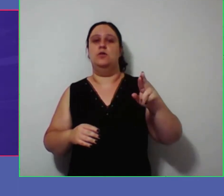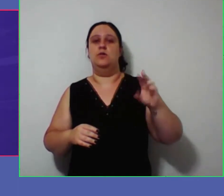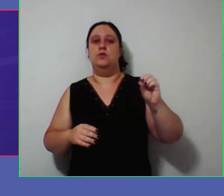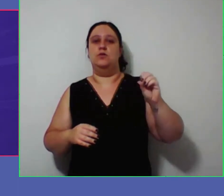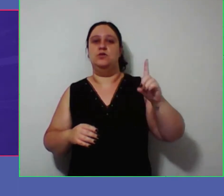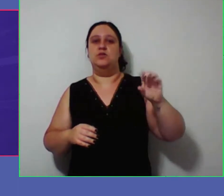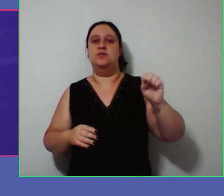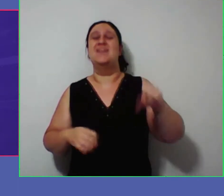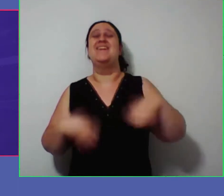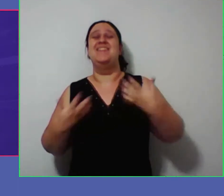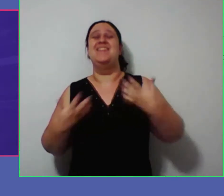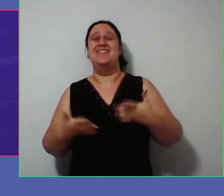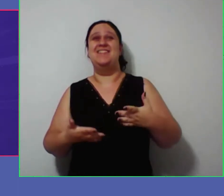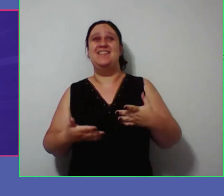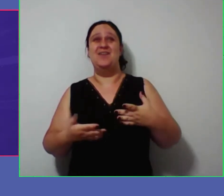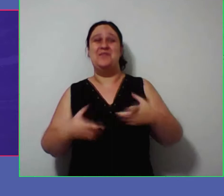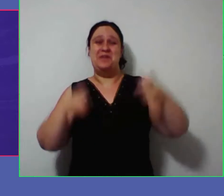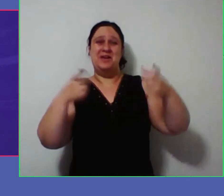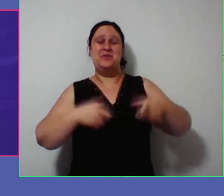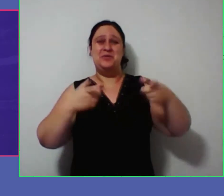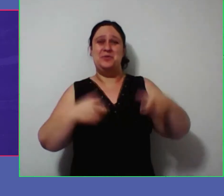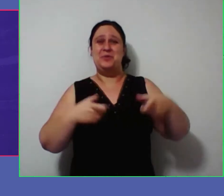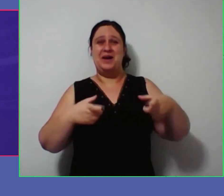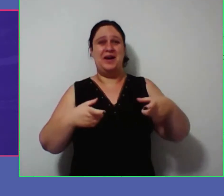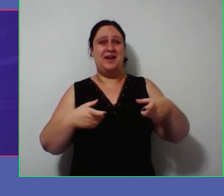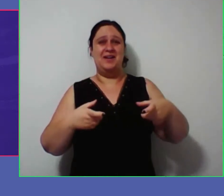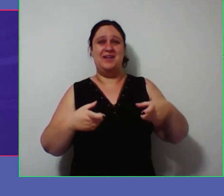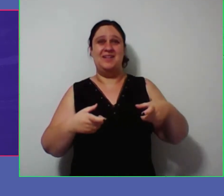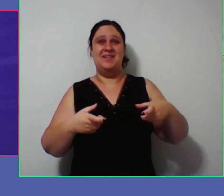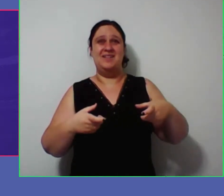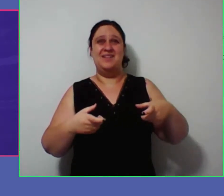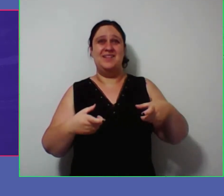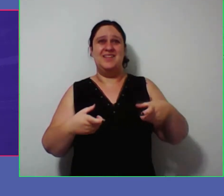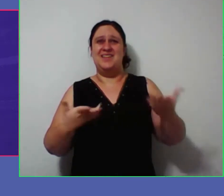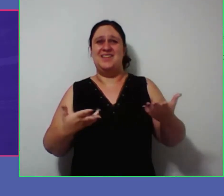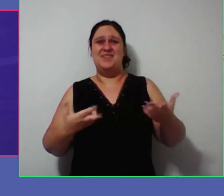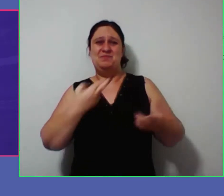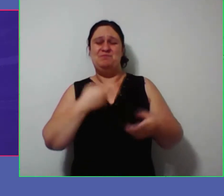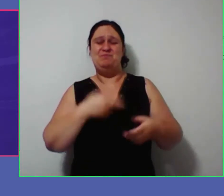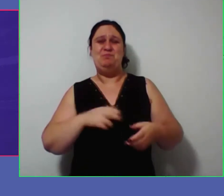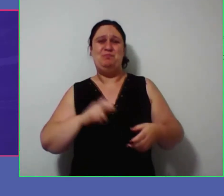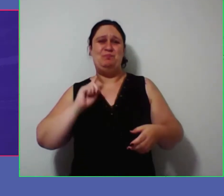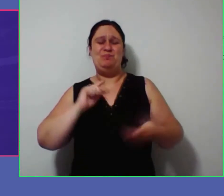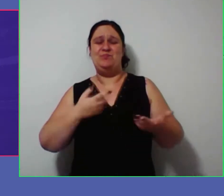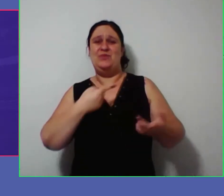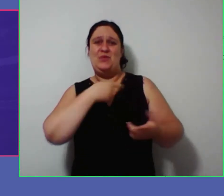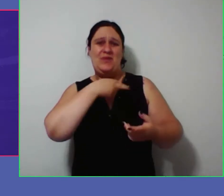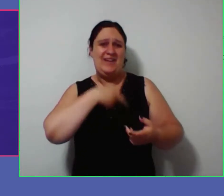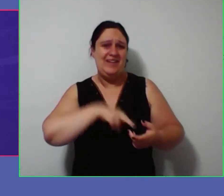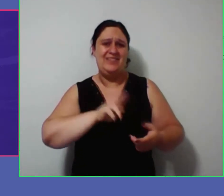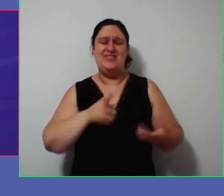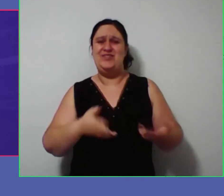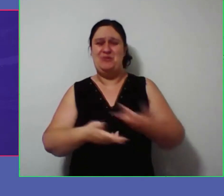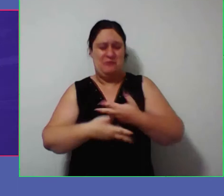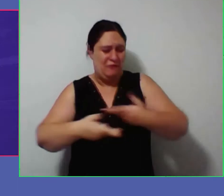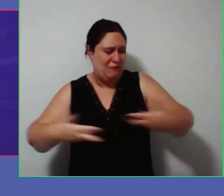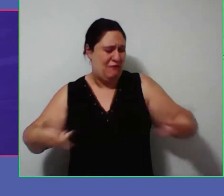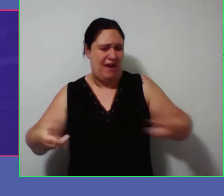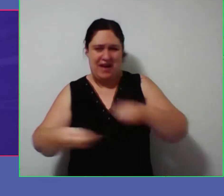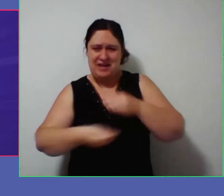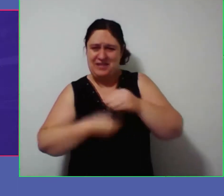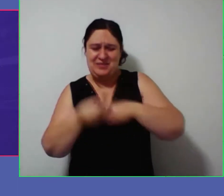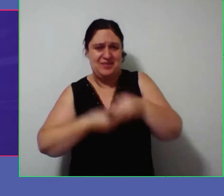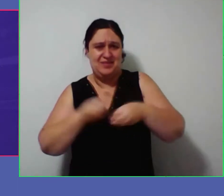atmosfera densa, religiosa, né, da esfera de Jerusalém. Jesus costumava